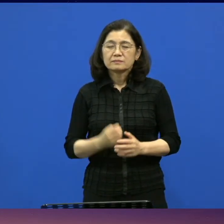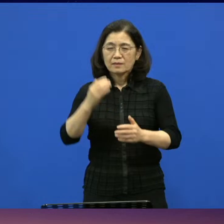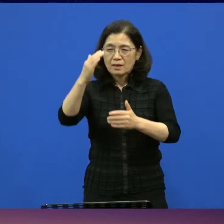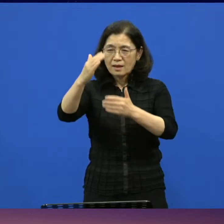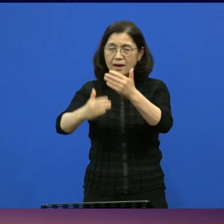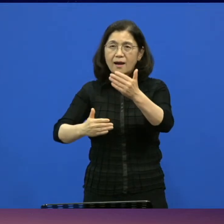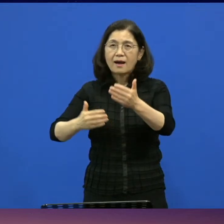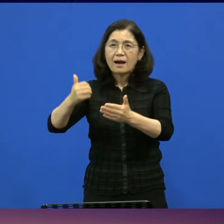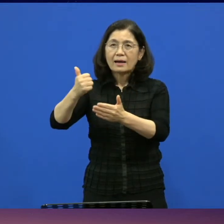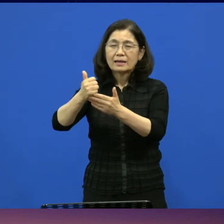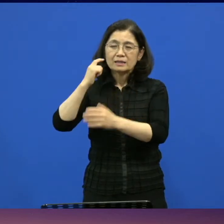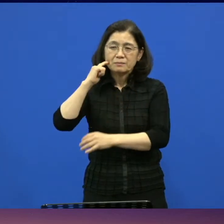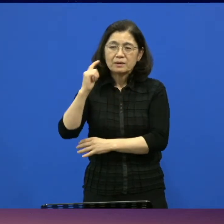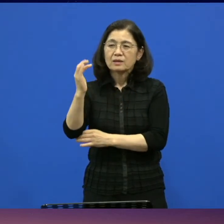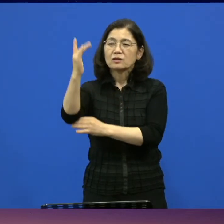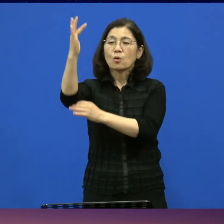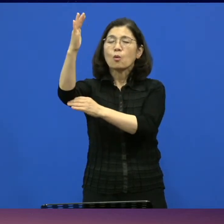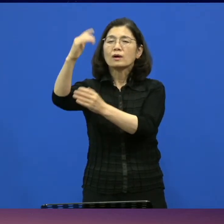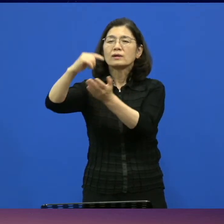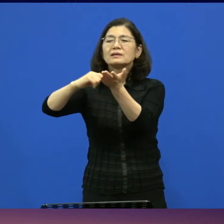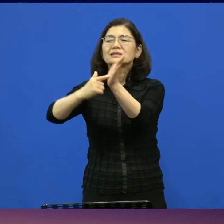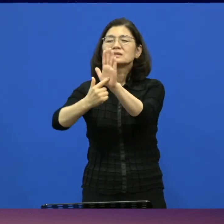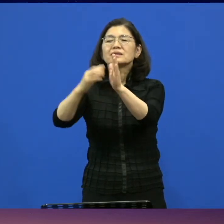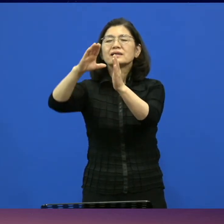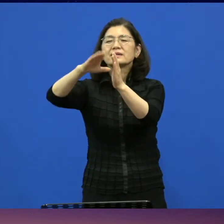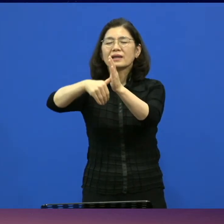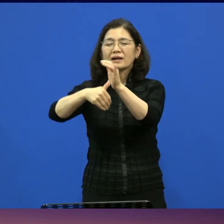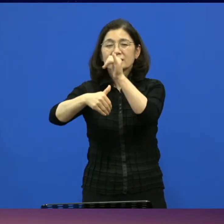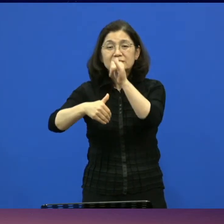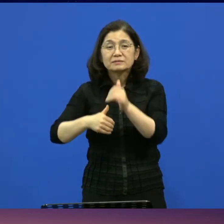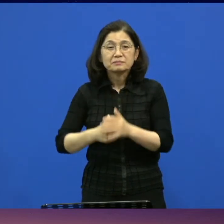하나님이 당신의 영광을 드러내실 때가 있어요. 이게 중요한 거예요.